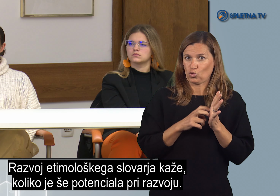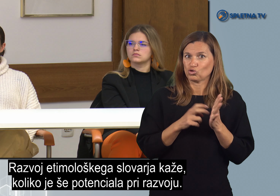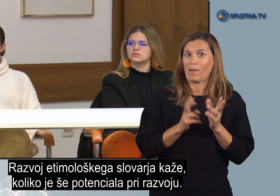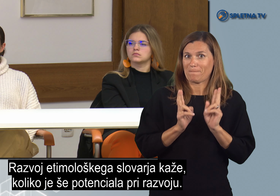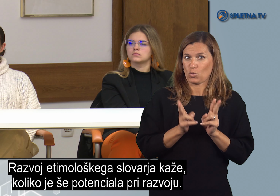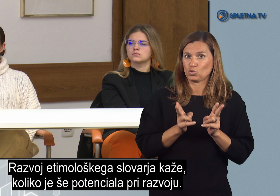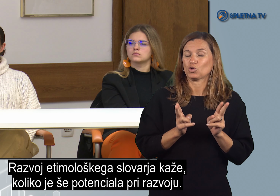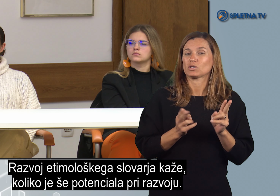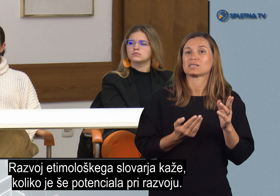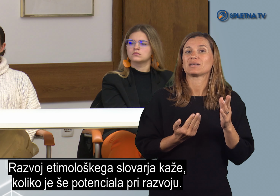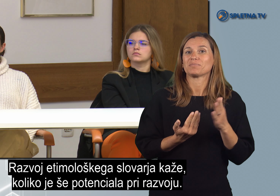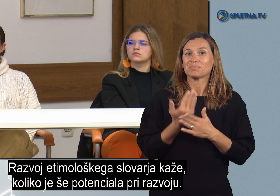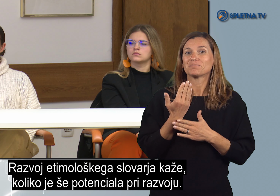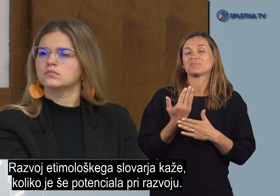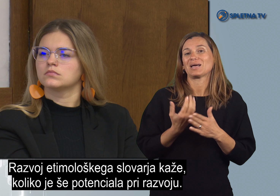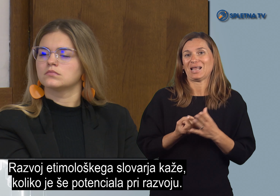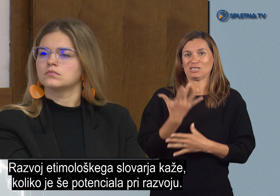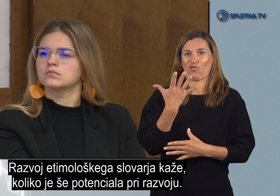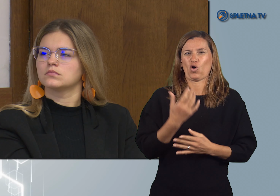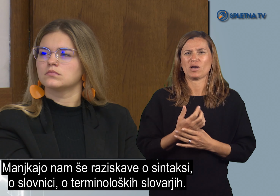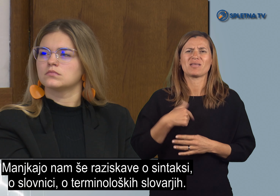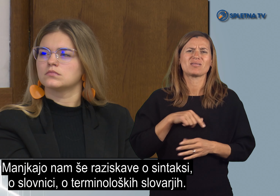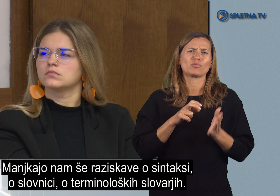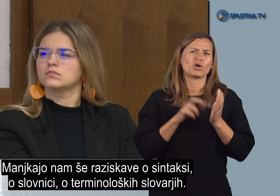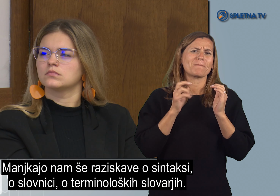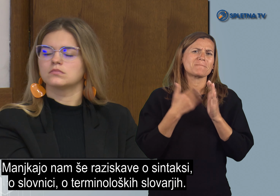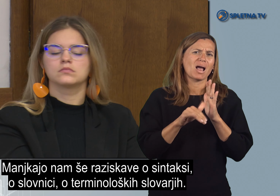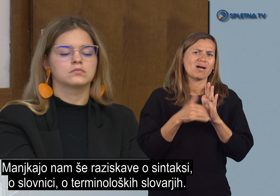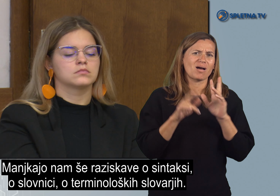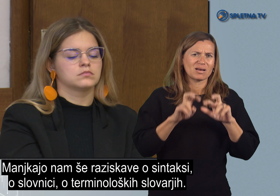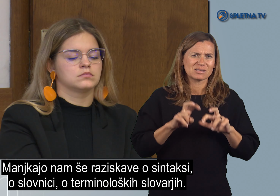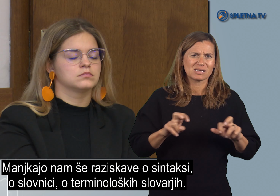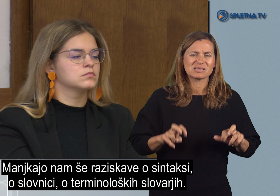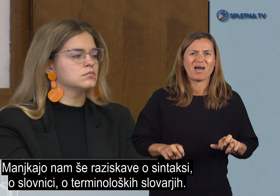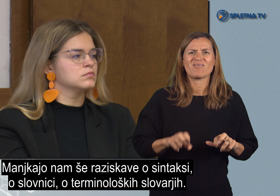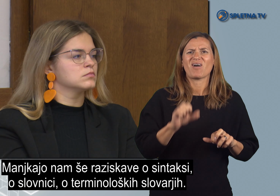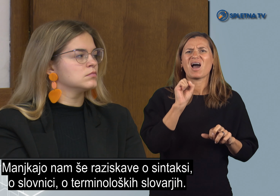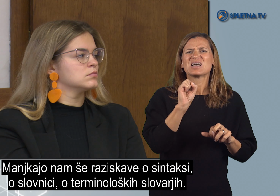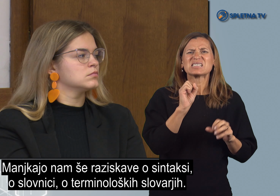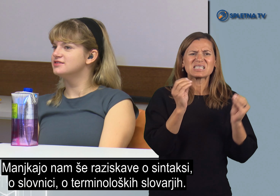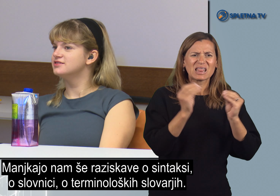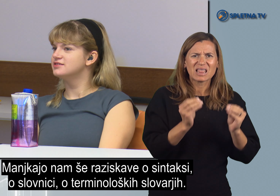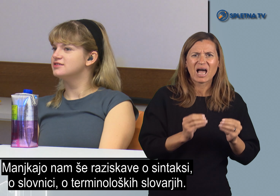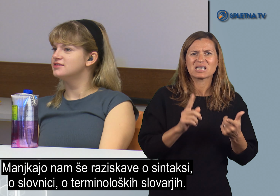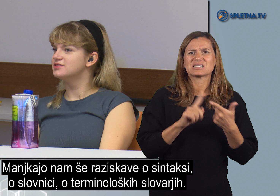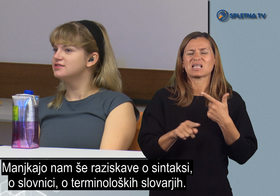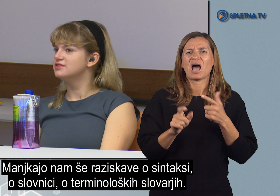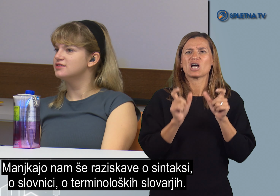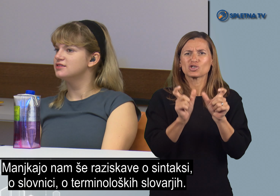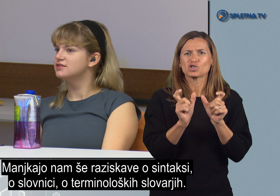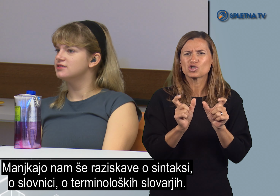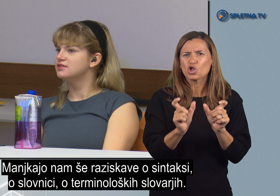še potenciala pri razvoju. Manjka nam še raziskave o sintaksi, o